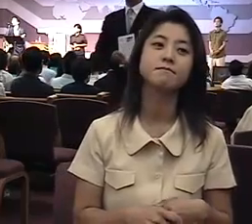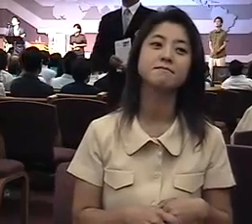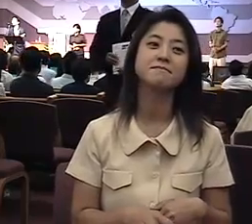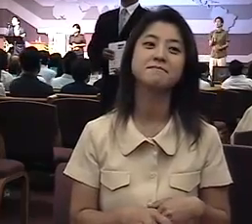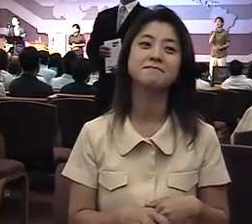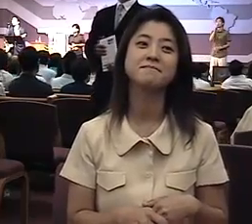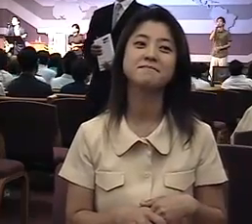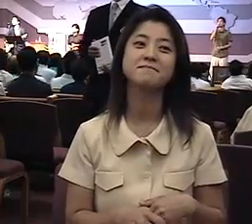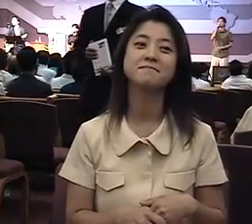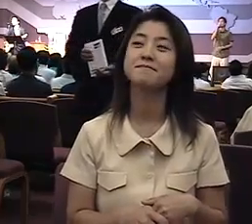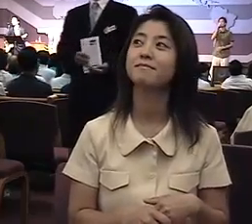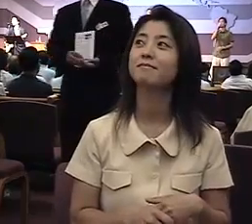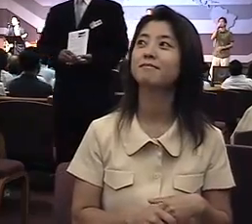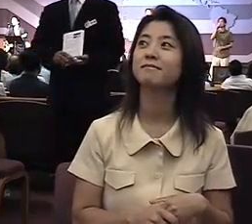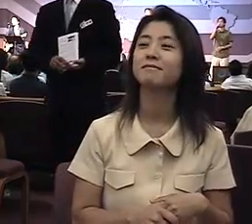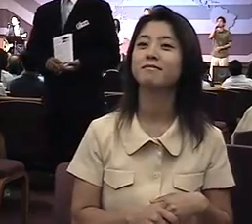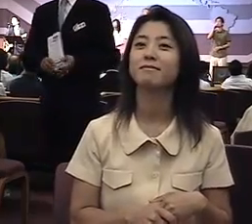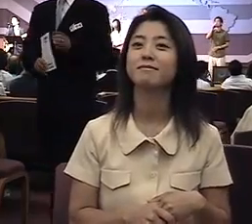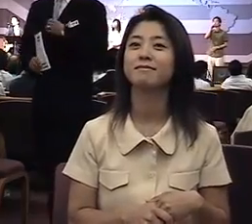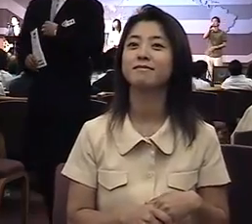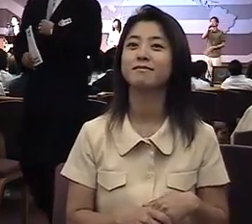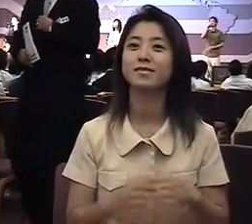모든 상황 속에서